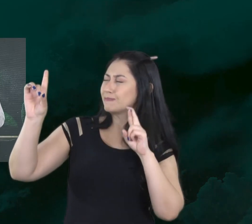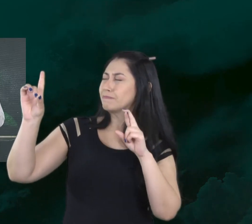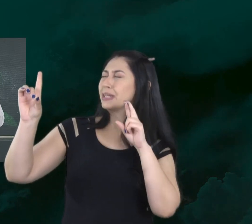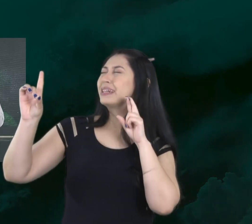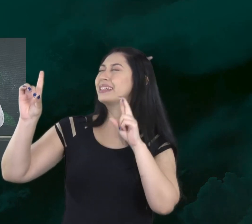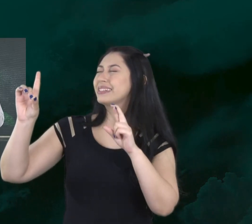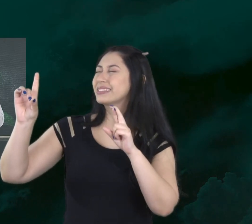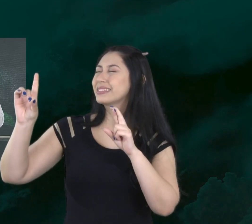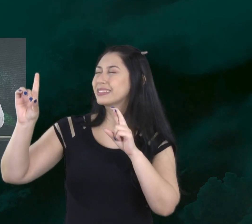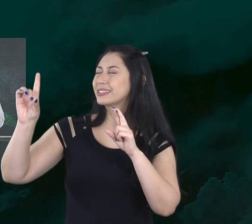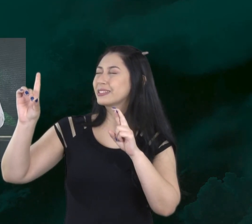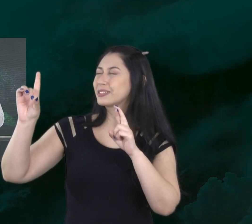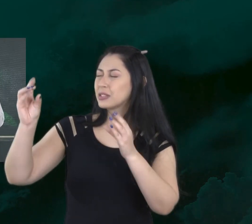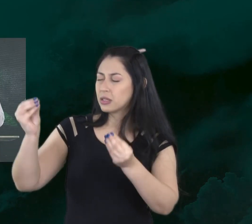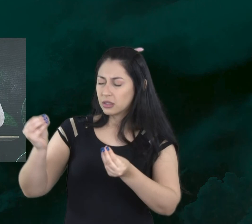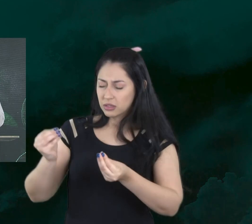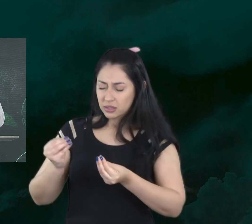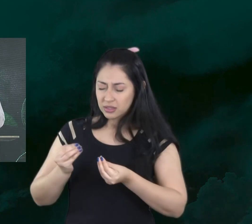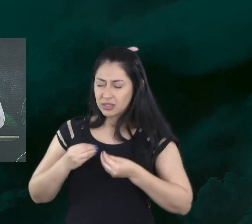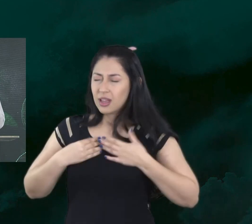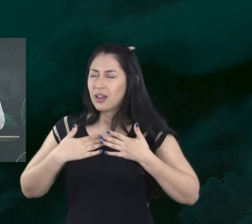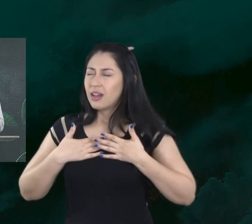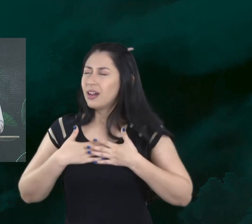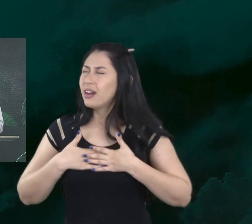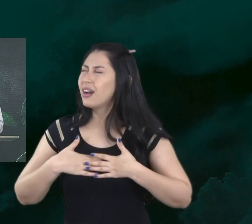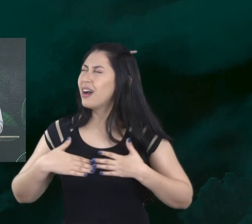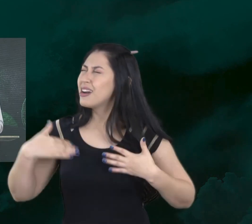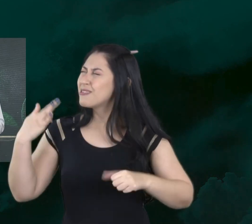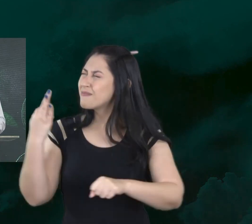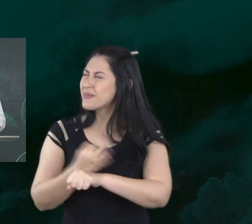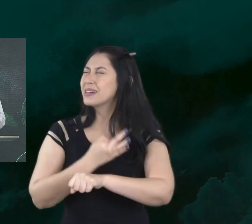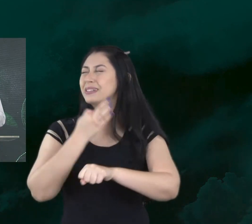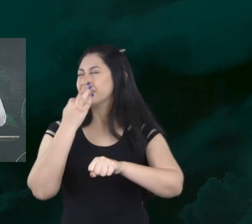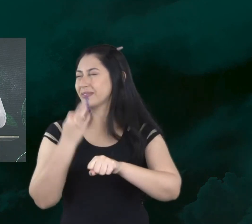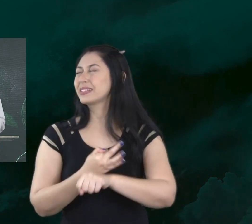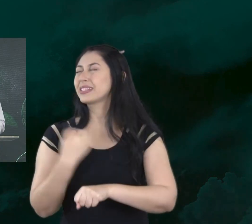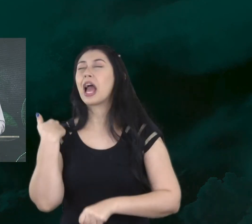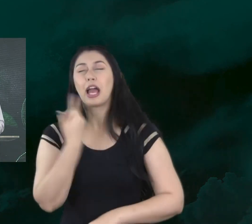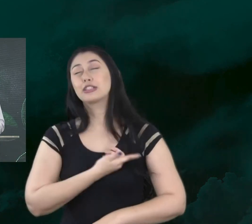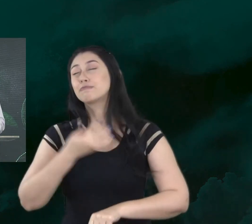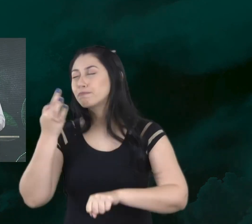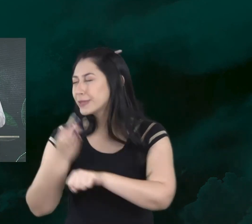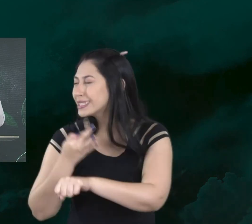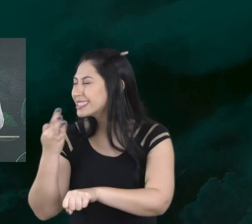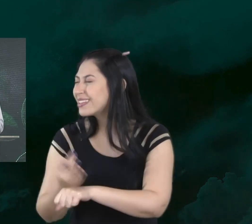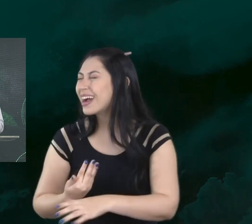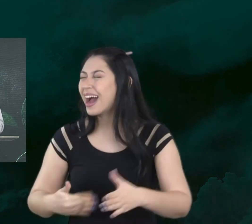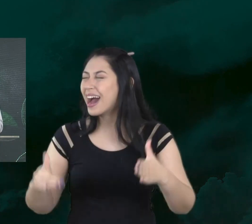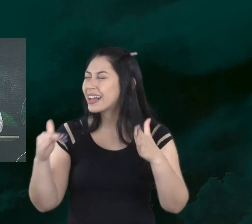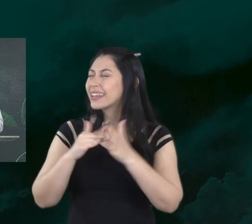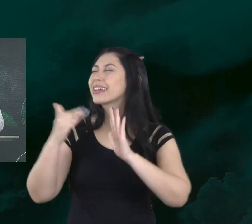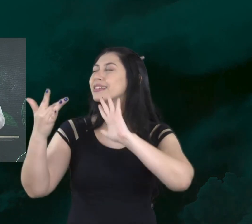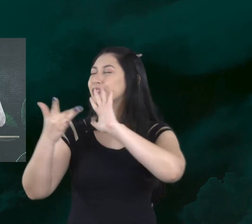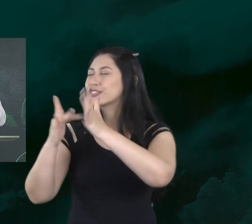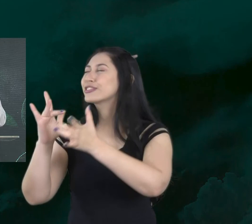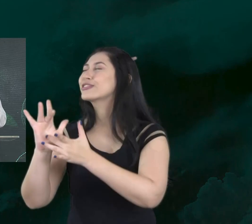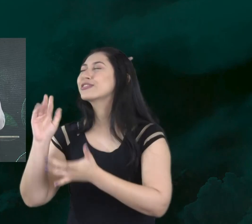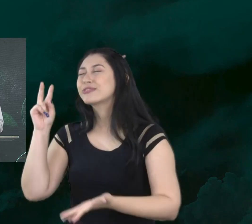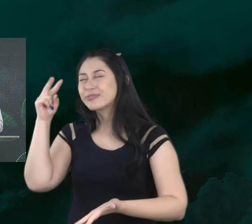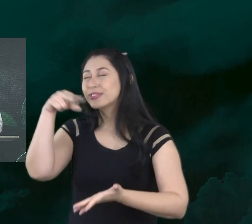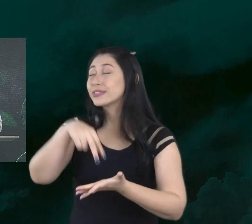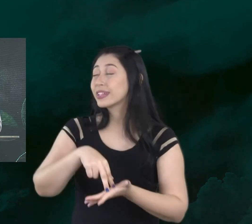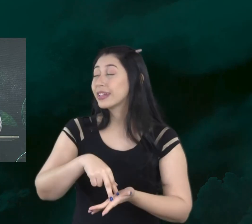nos traz essa perseverança. Nós vamos perseverar até a tua volta, e aquele